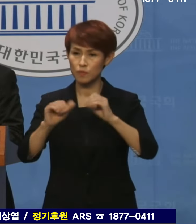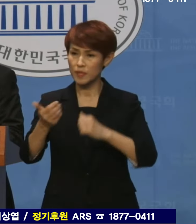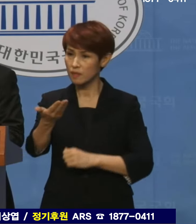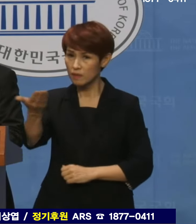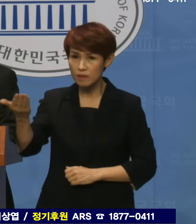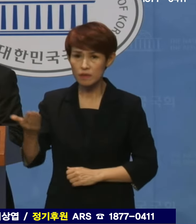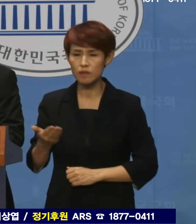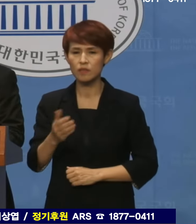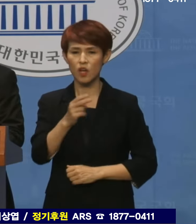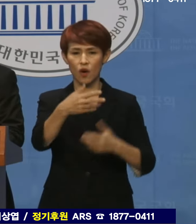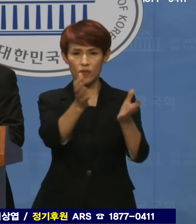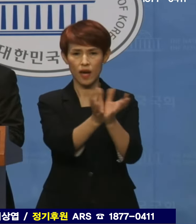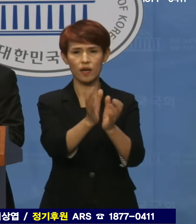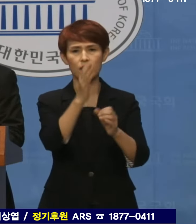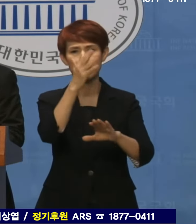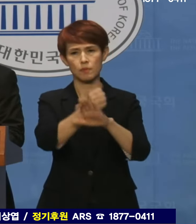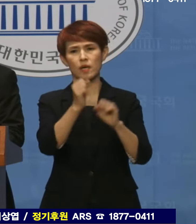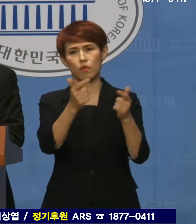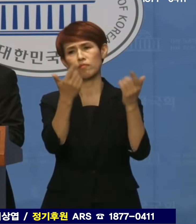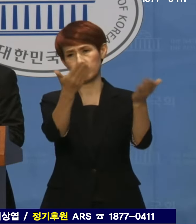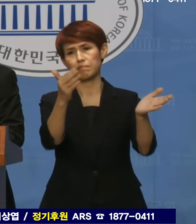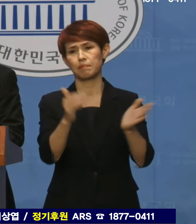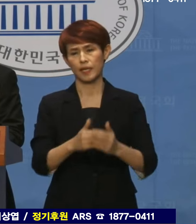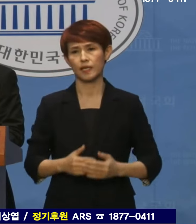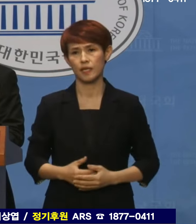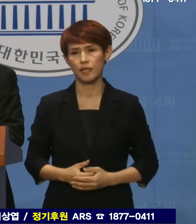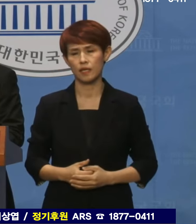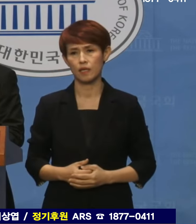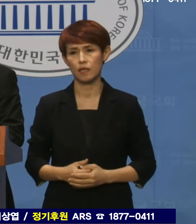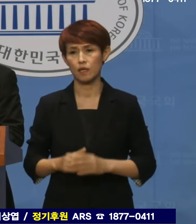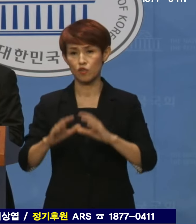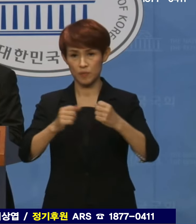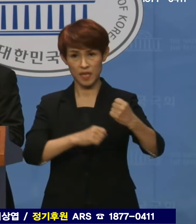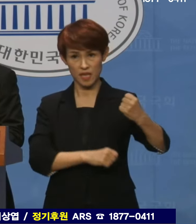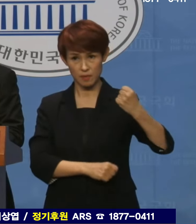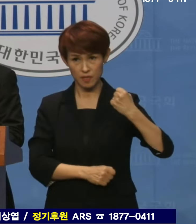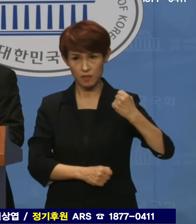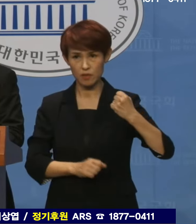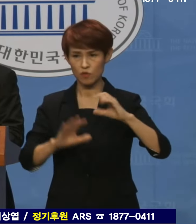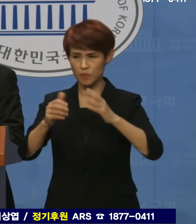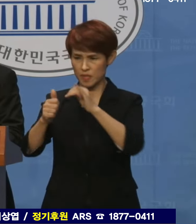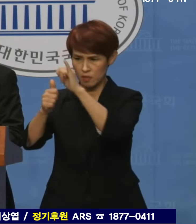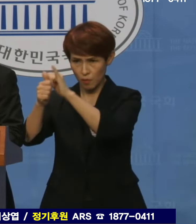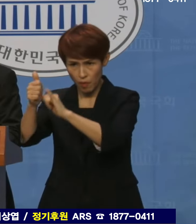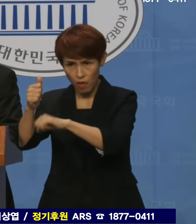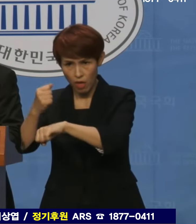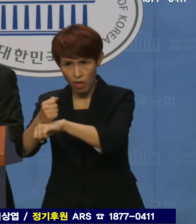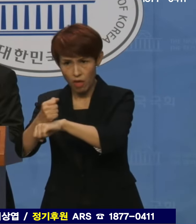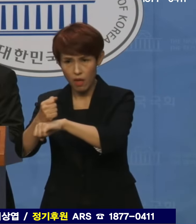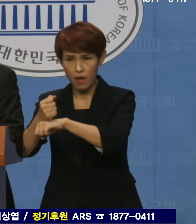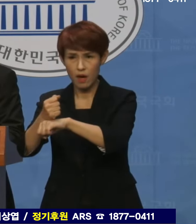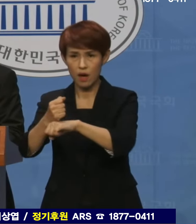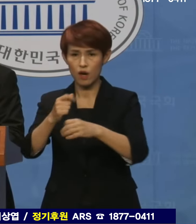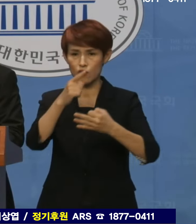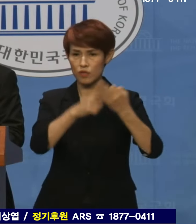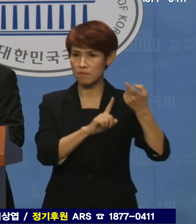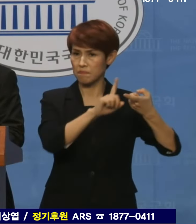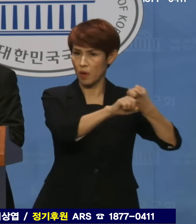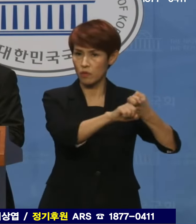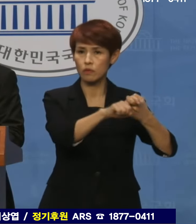국민께서는 여당에 마지막 기회를 주셨습니다. 국민의힘은 국민을 섬길지 도로 친윤당이